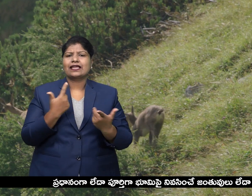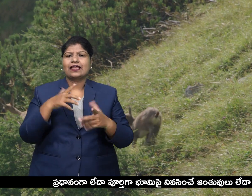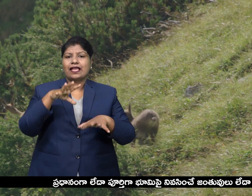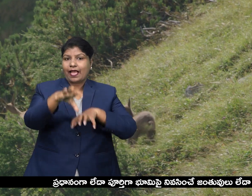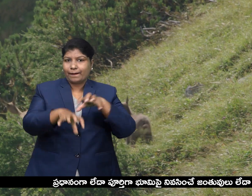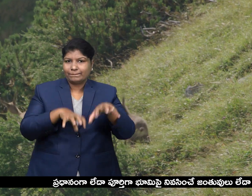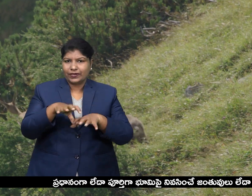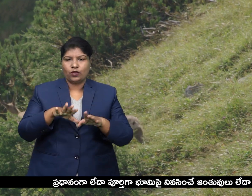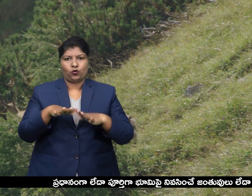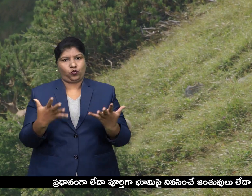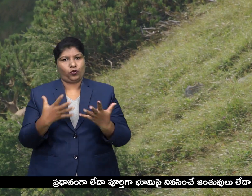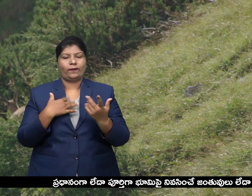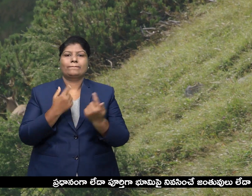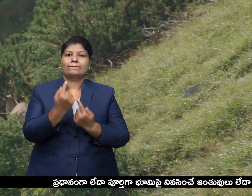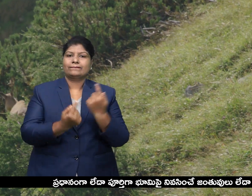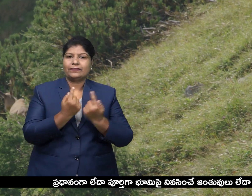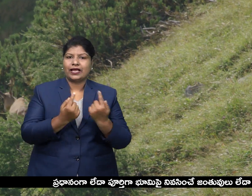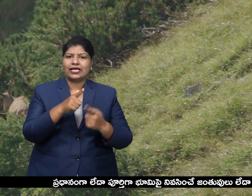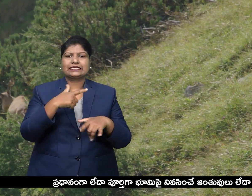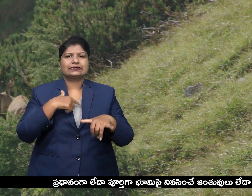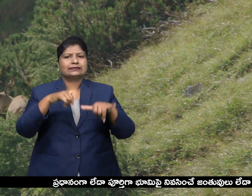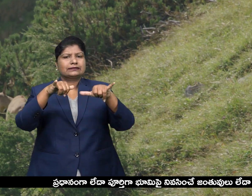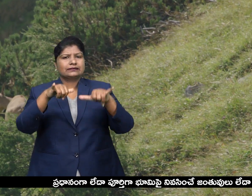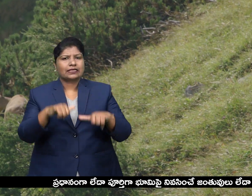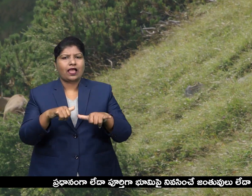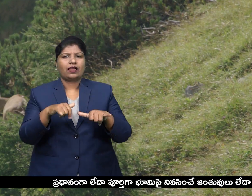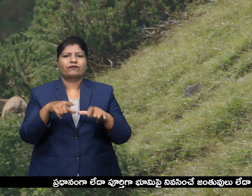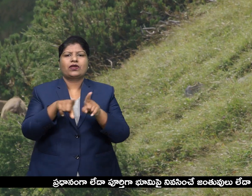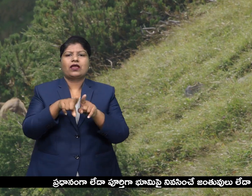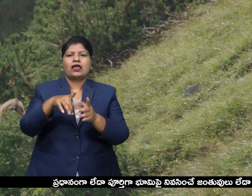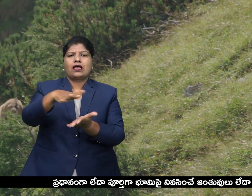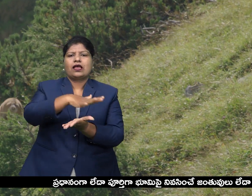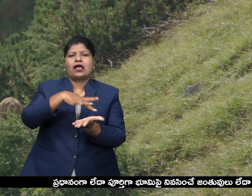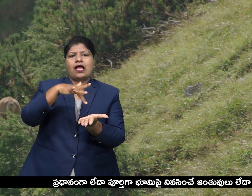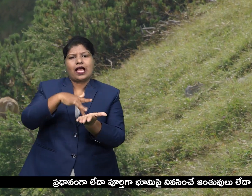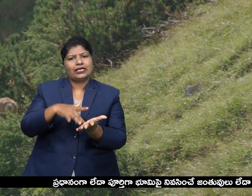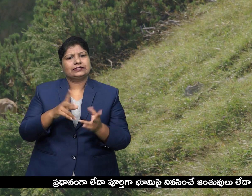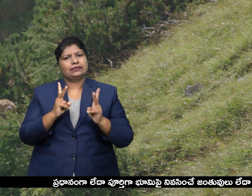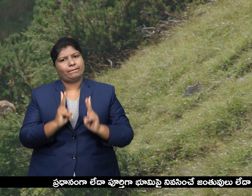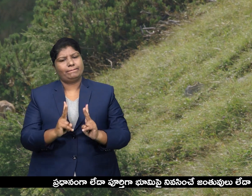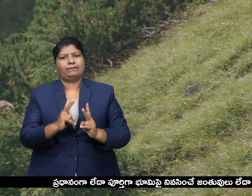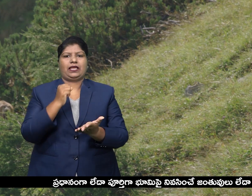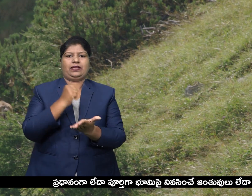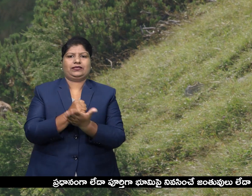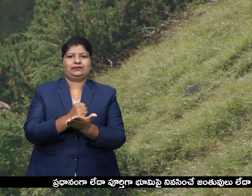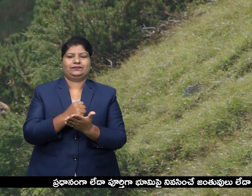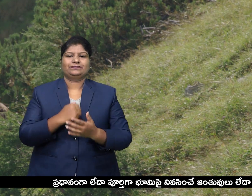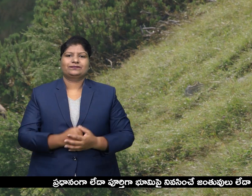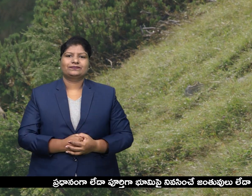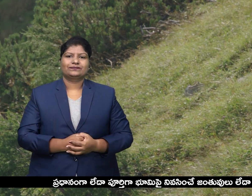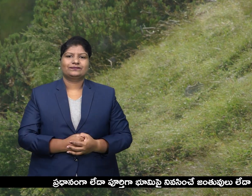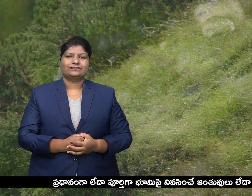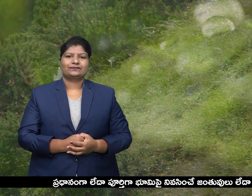ప్రధానంగా లేదా పూర్తిగా భూమిపై నివసించే జంతువులు లేదా మొక్కలు.